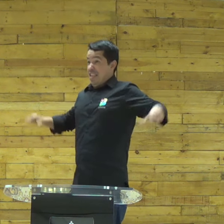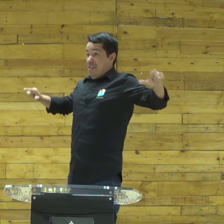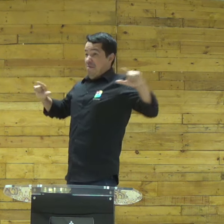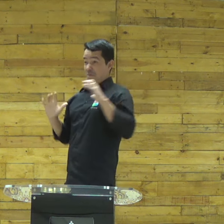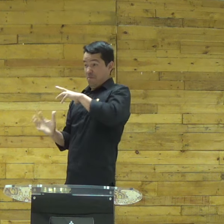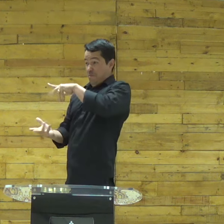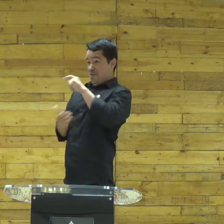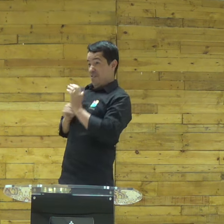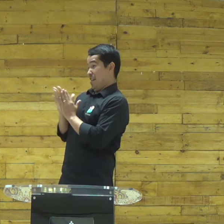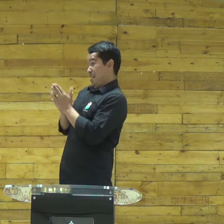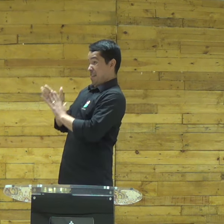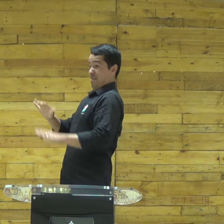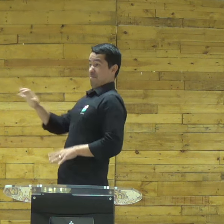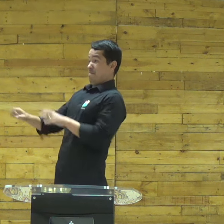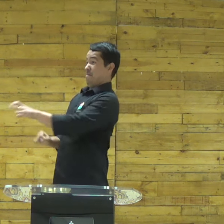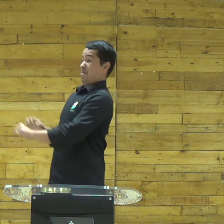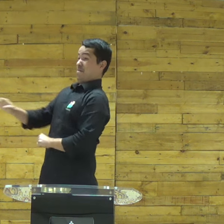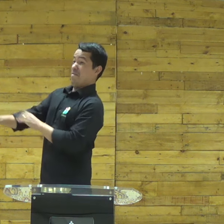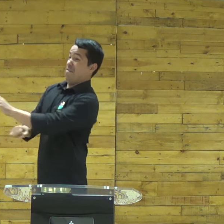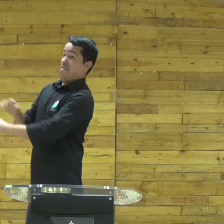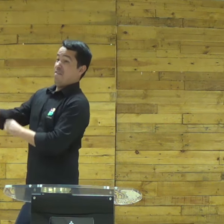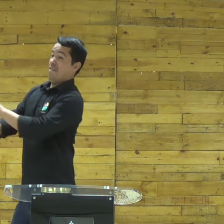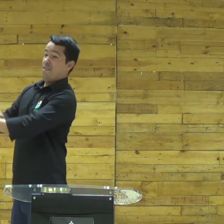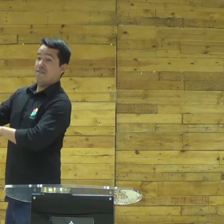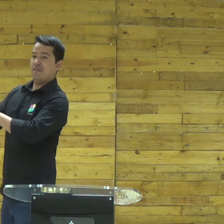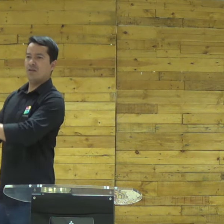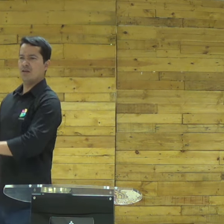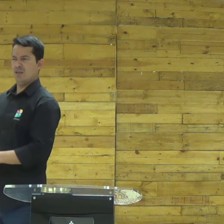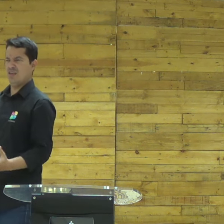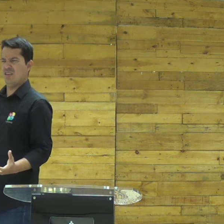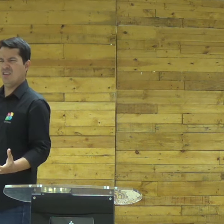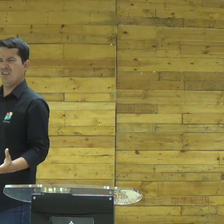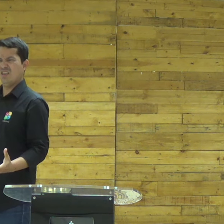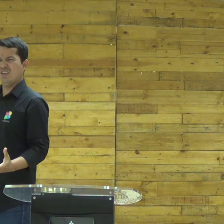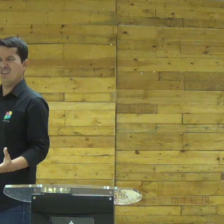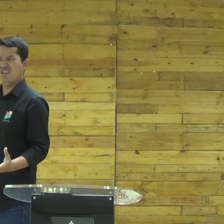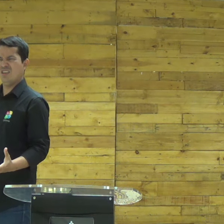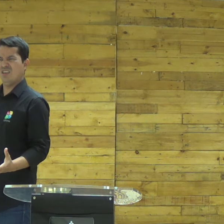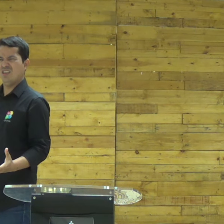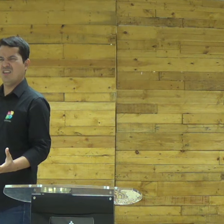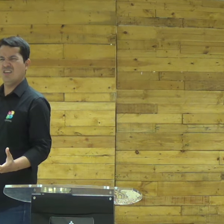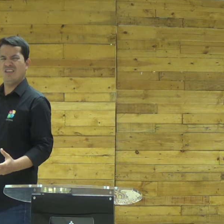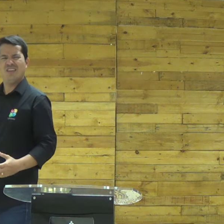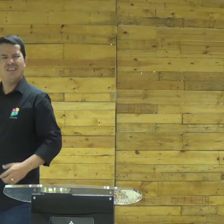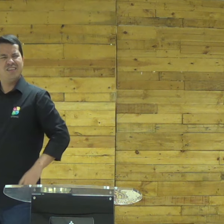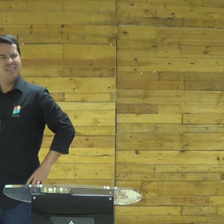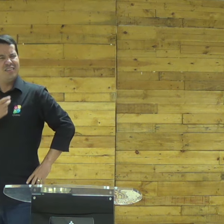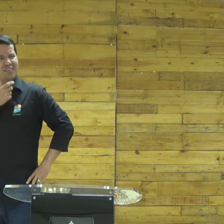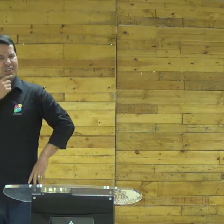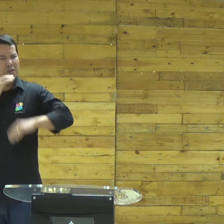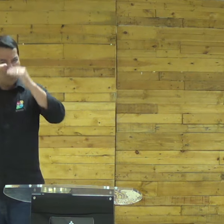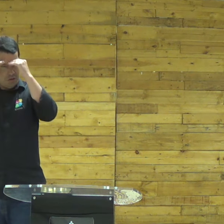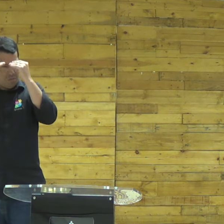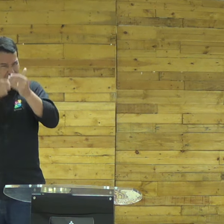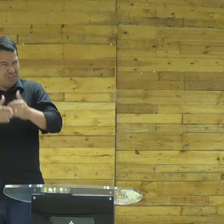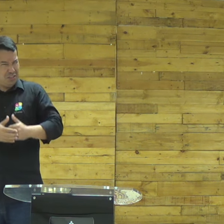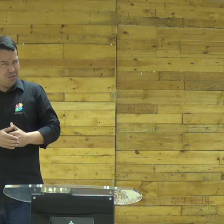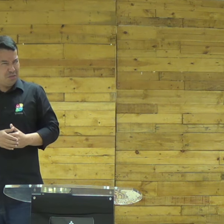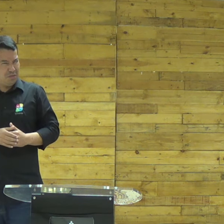qualquer coisa tô livre Limpo Sou uma nova pessoa e vou aproveitar o mundo agora é isso